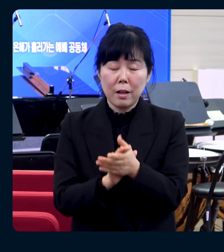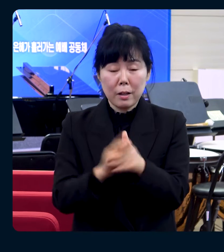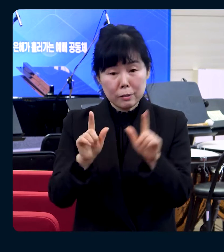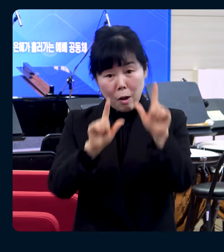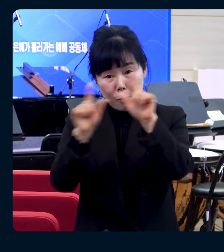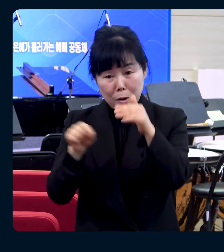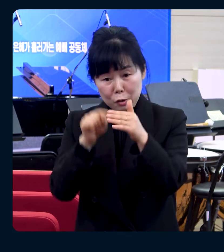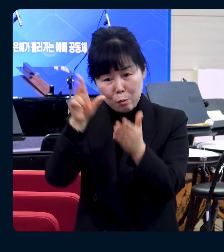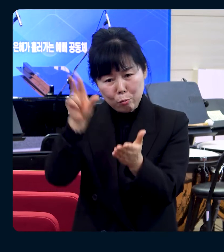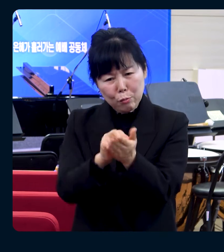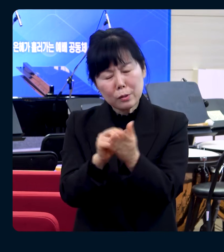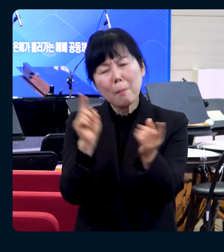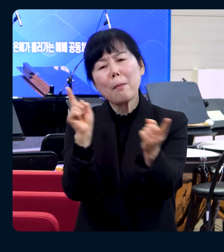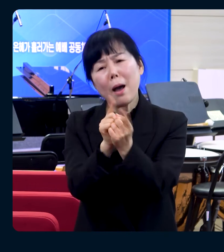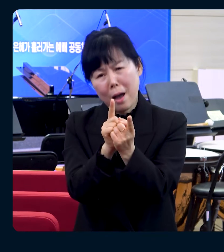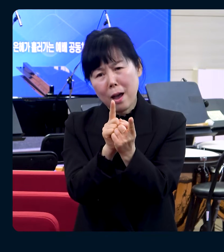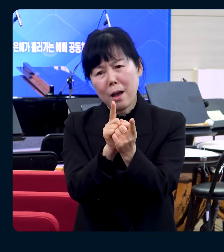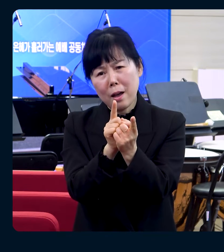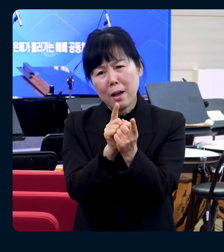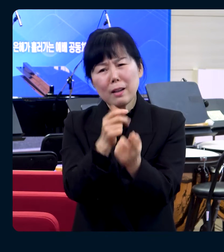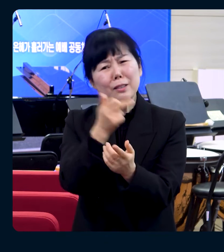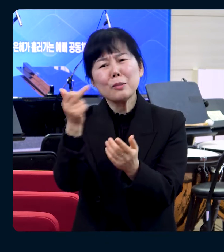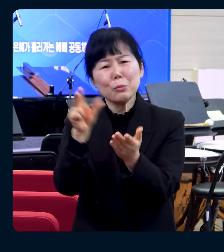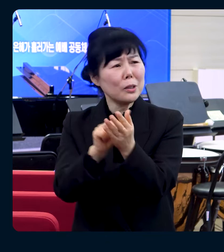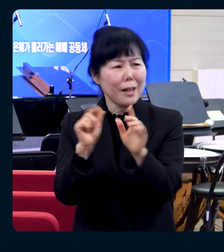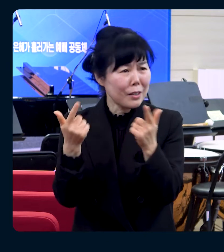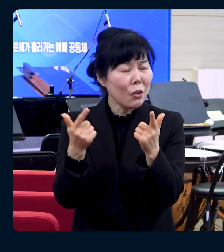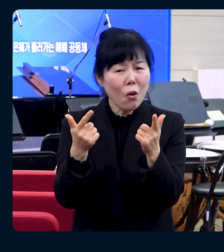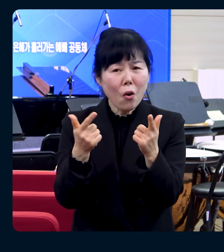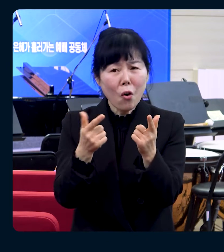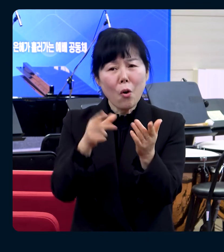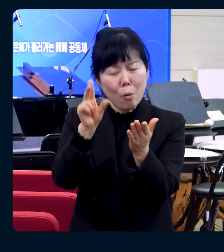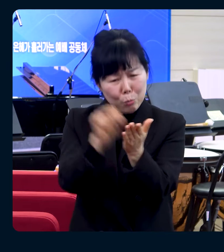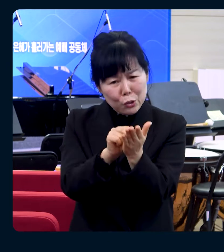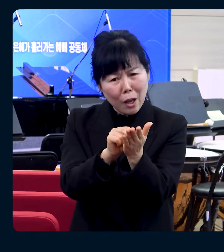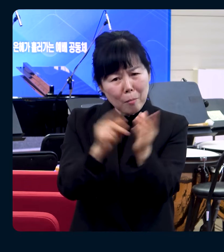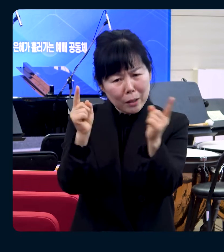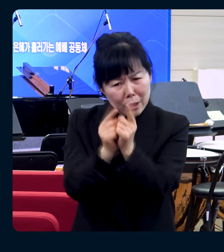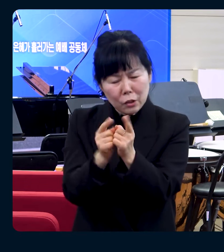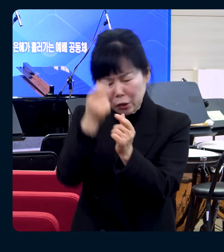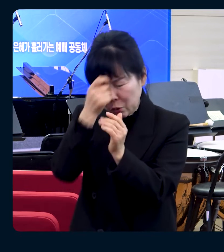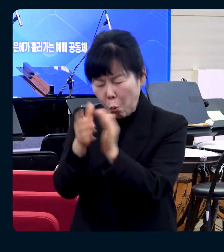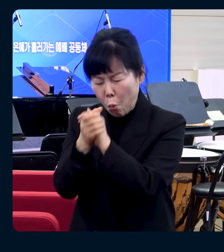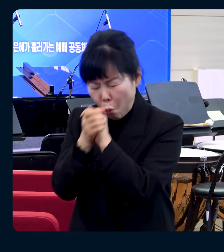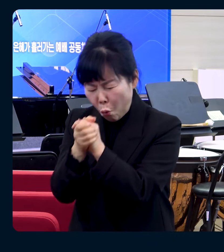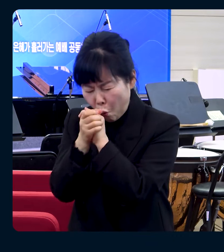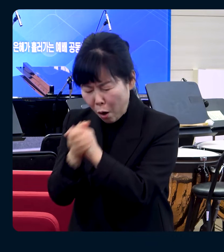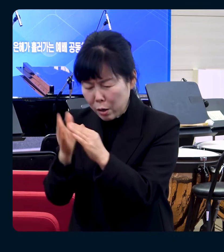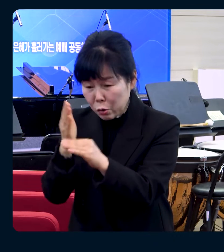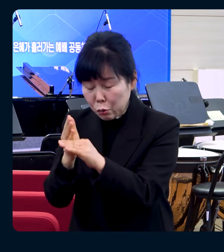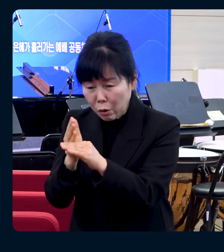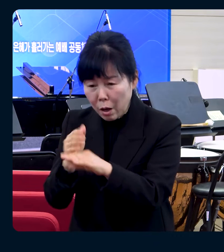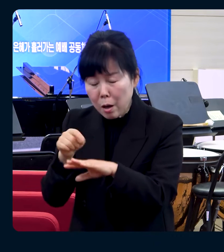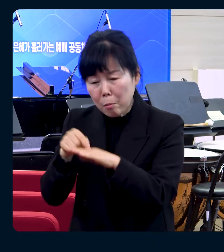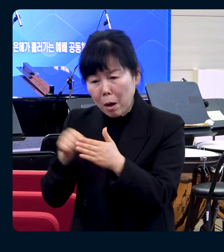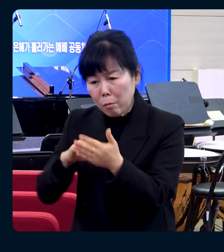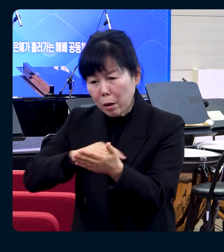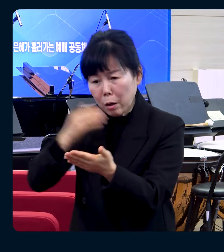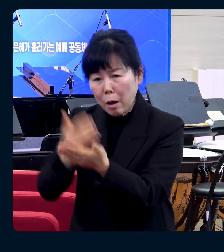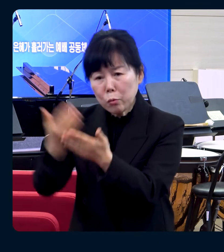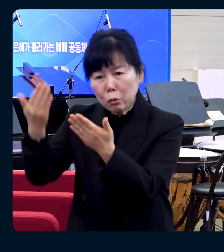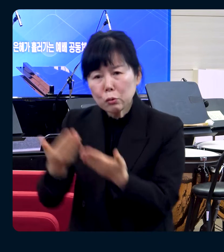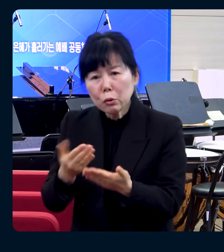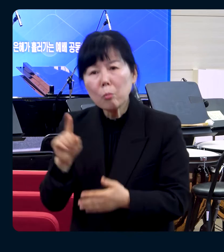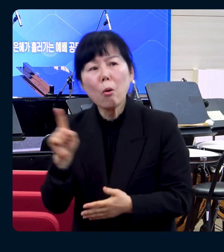좀 문제가 있으면서 뭐 큰 문제는 아니지만 그래도 문제가 생기면서 그걸 가지고 막 기도하는데 마음속에 어떤 감동이